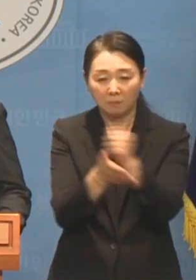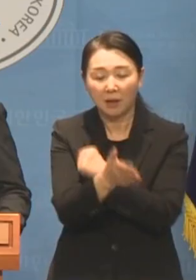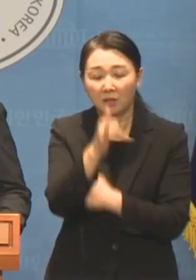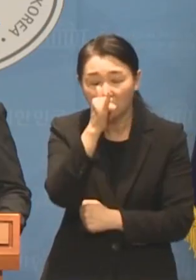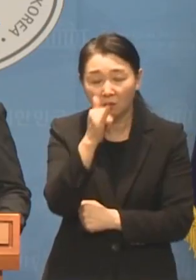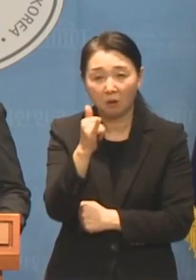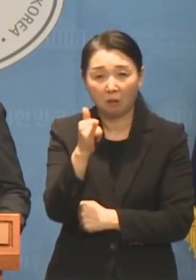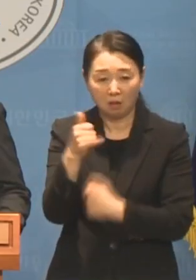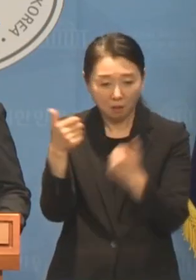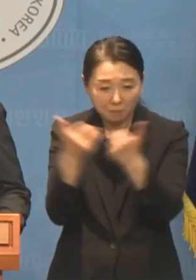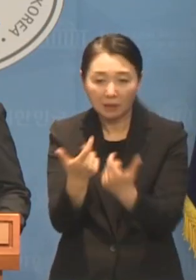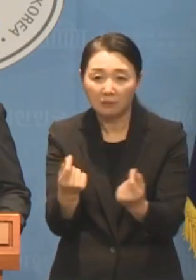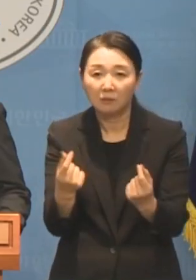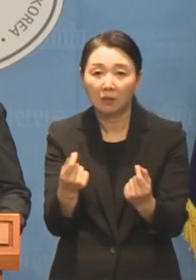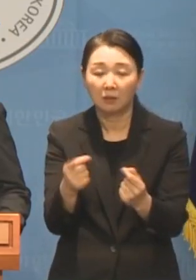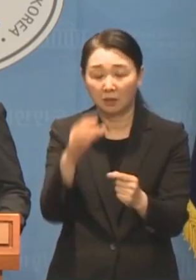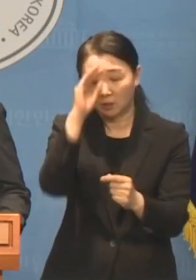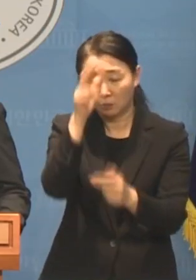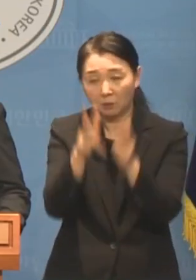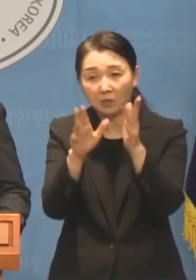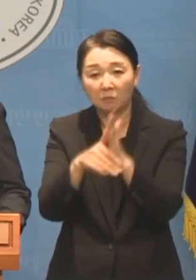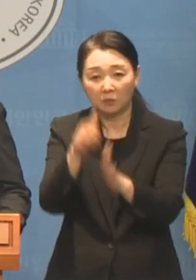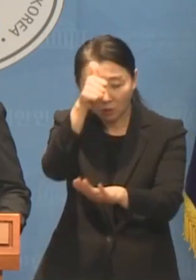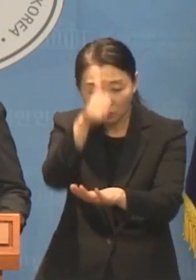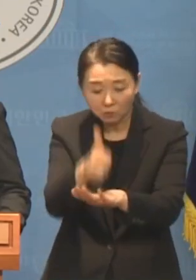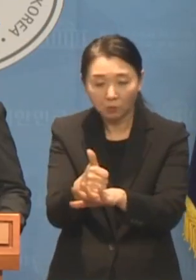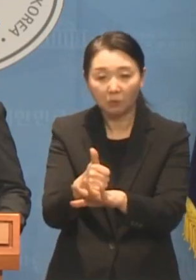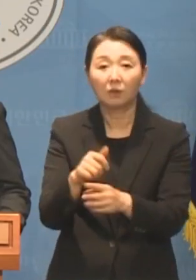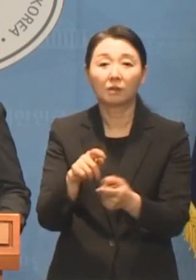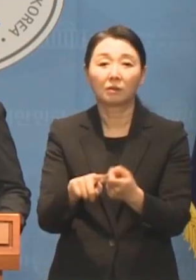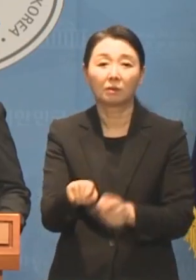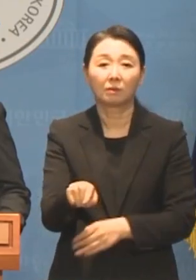환경부가 시범사업의 결과를